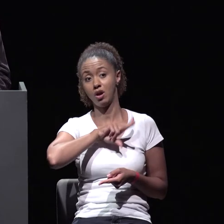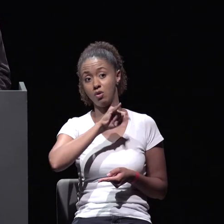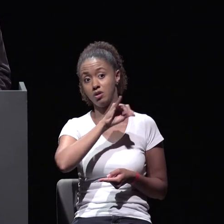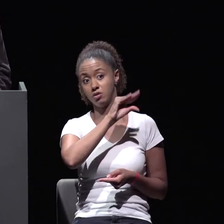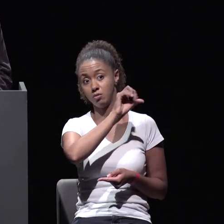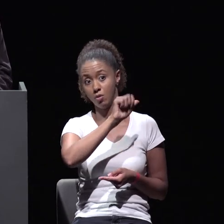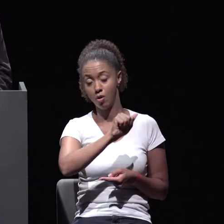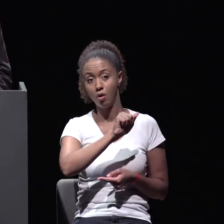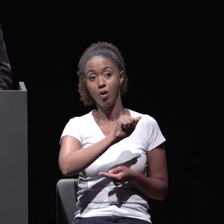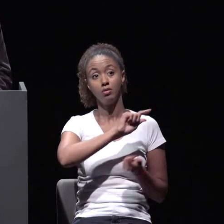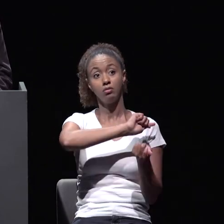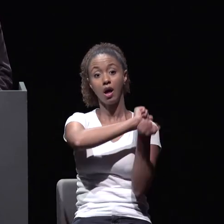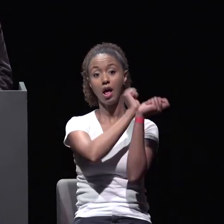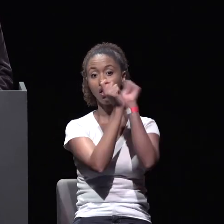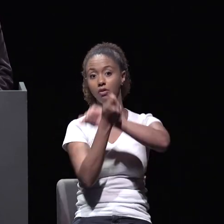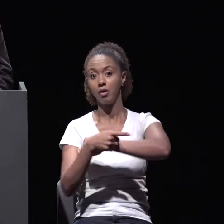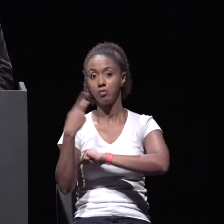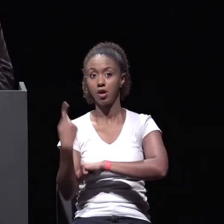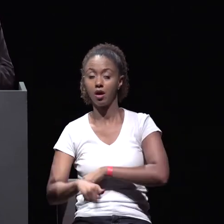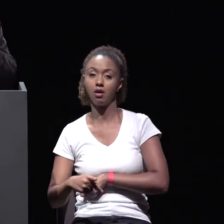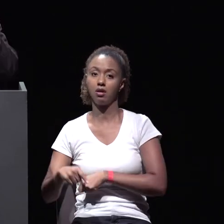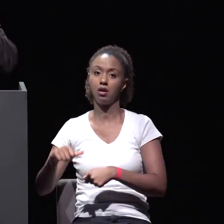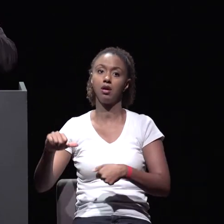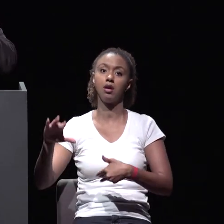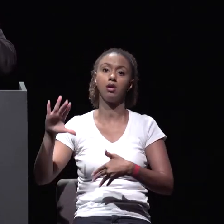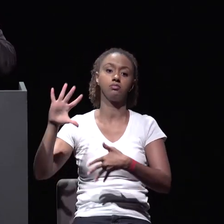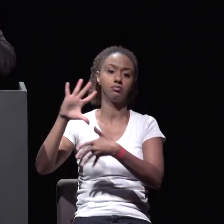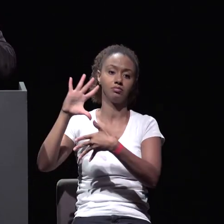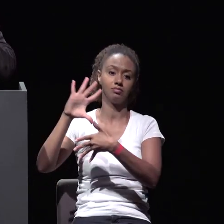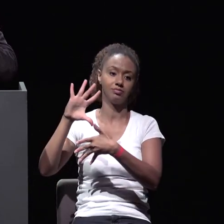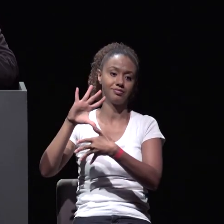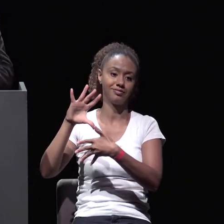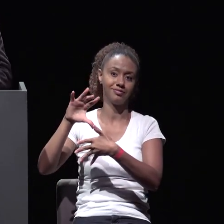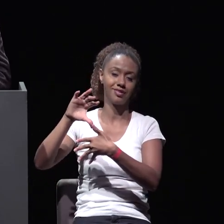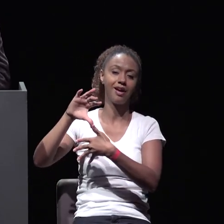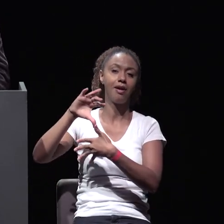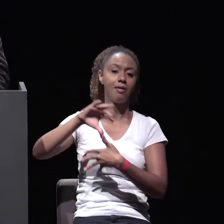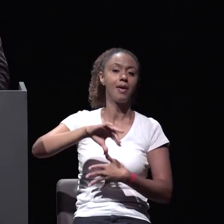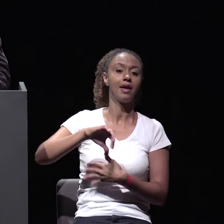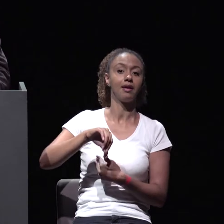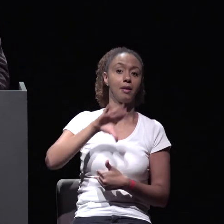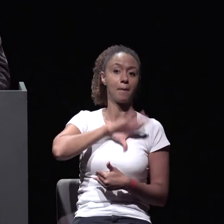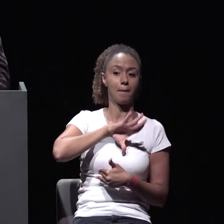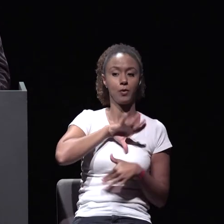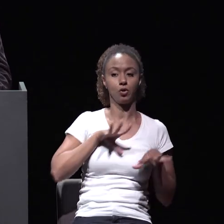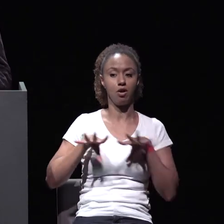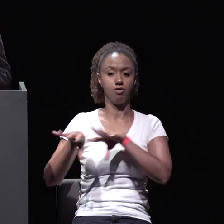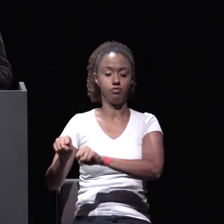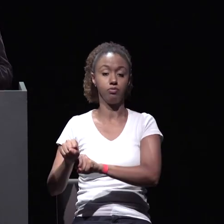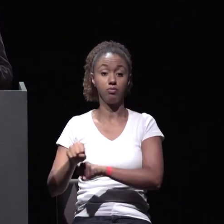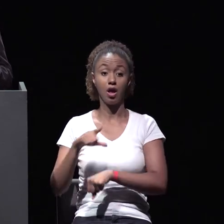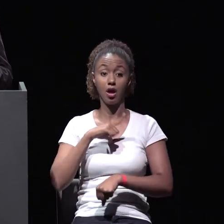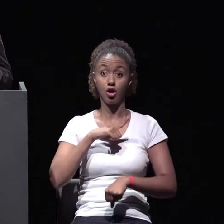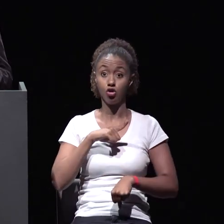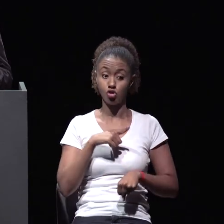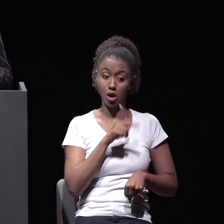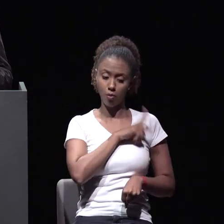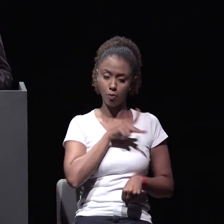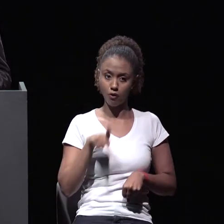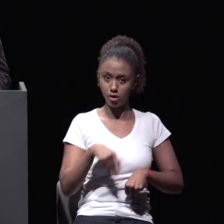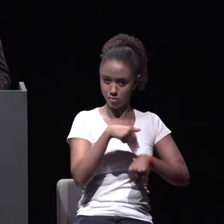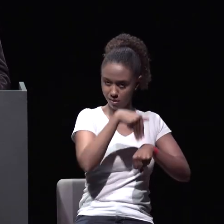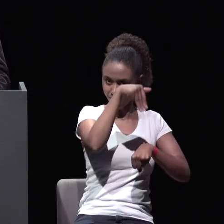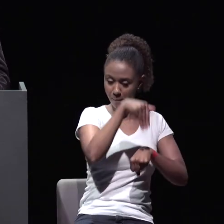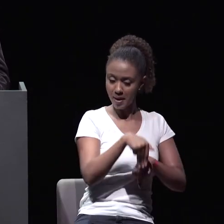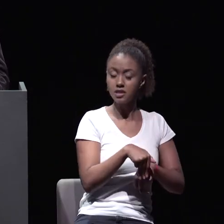realidade da américa portuguesa na américa sob a dominação portuguesa é o mestre era o sujeito que poderia